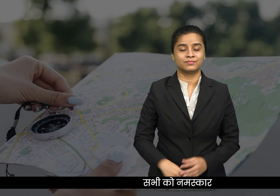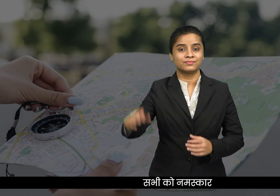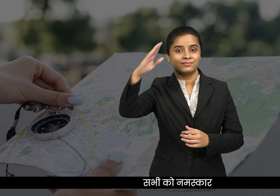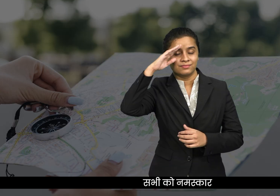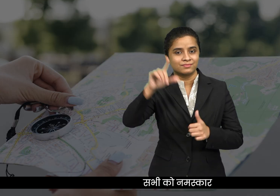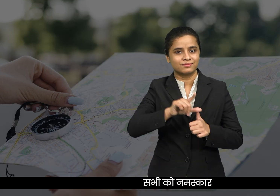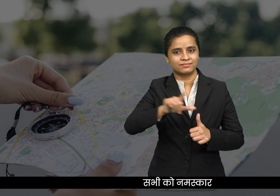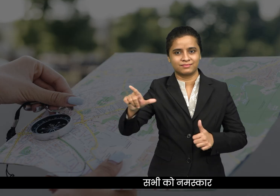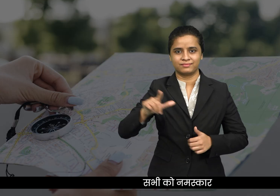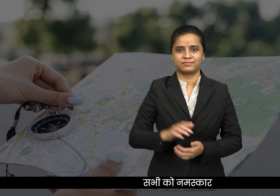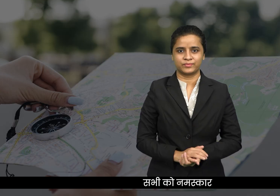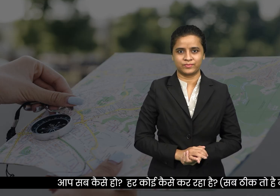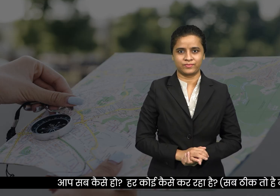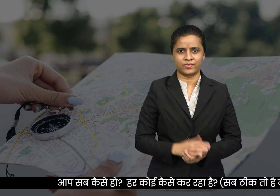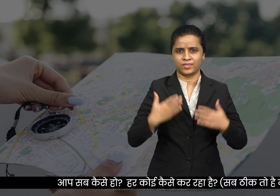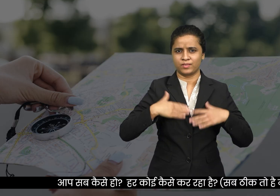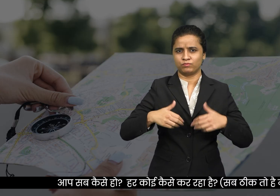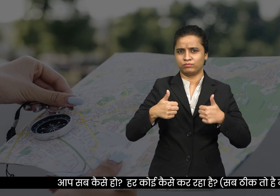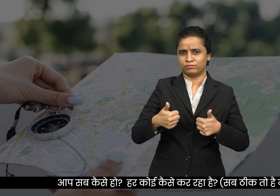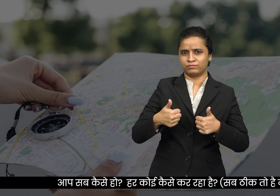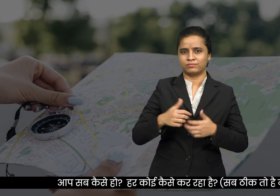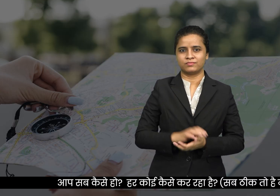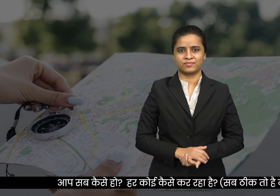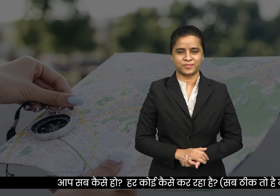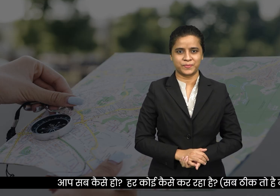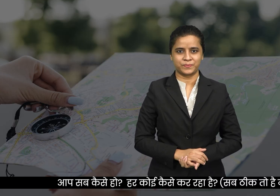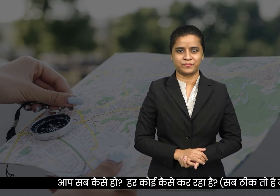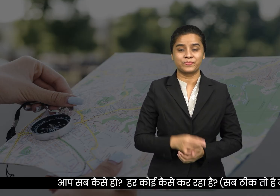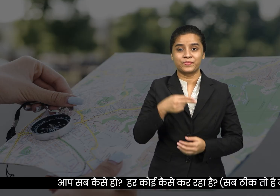सभी को नमस्कार। आप सब कैसे हो?